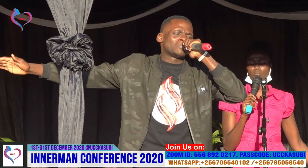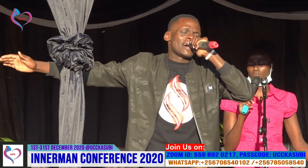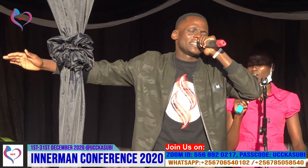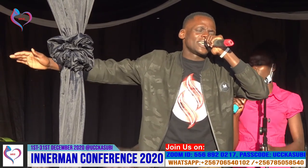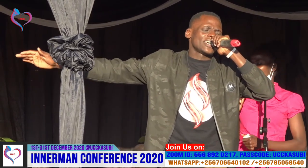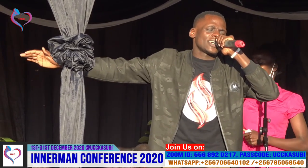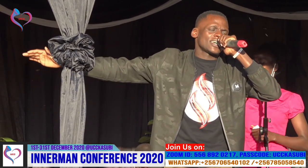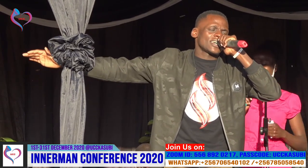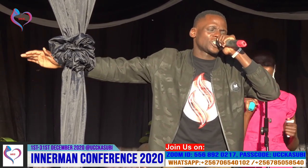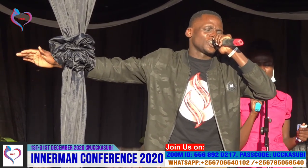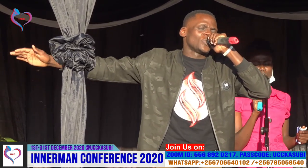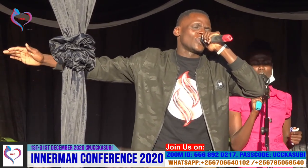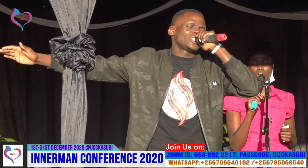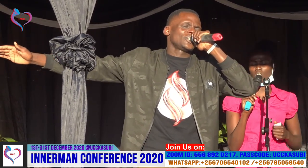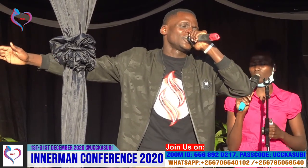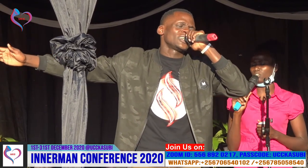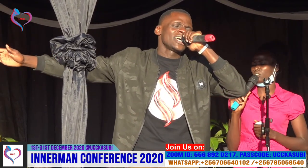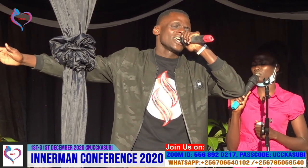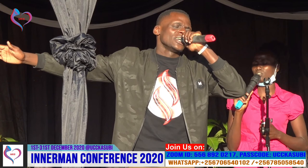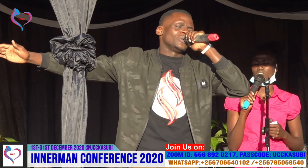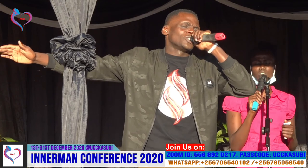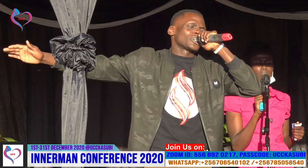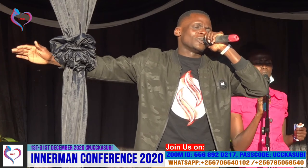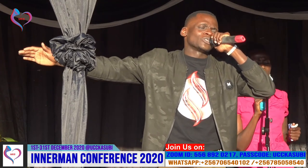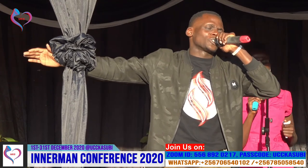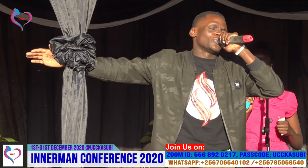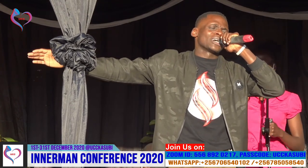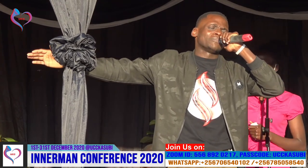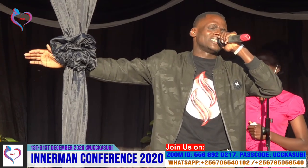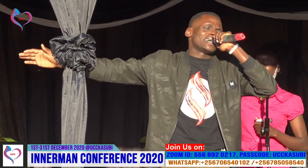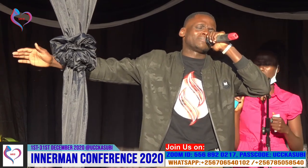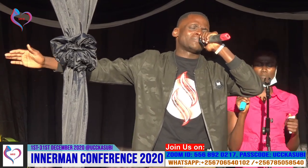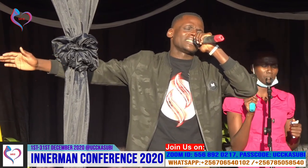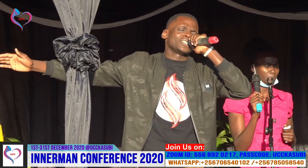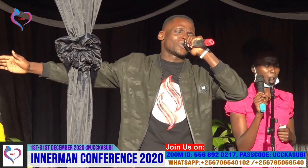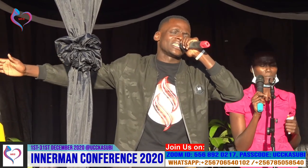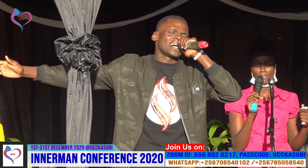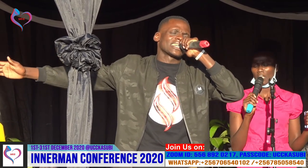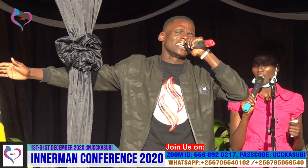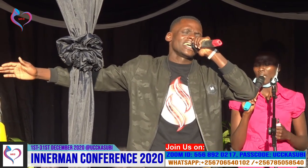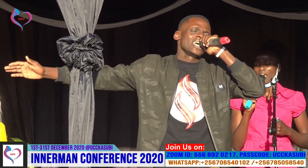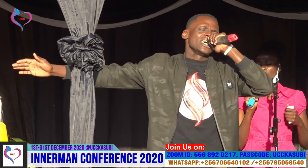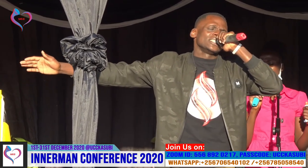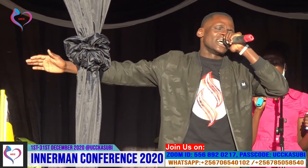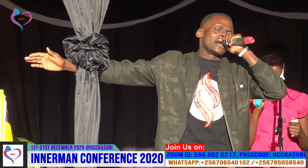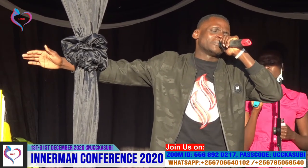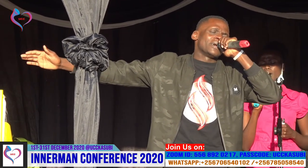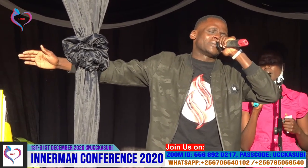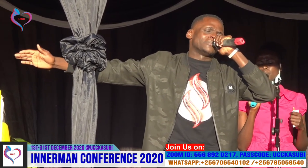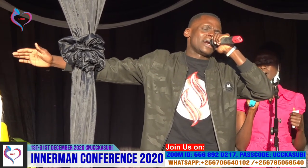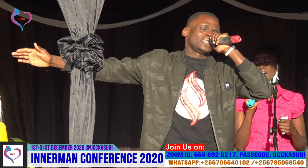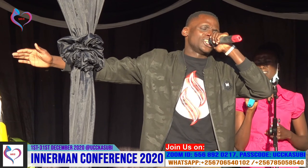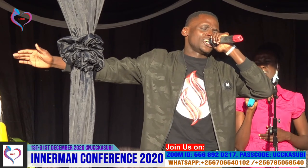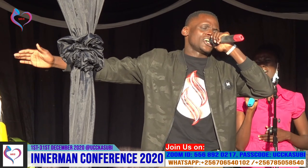yamba manye nti woli. Imuse eddoboozi kimugambe, yamba manye nti oli nange.